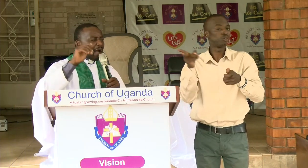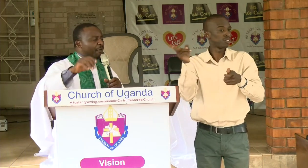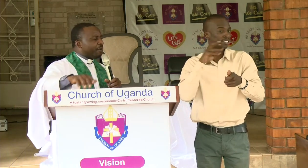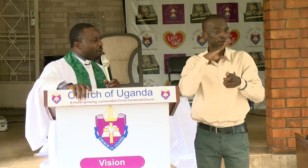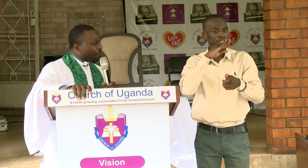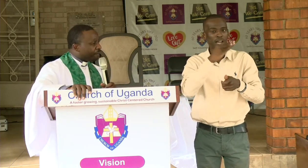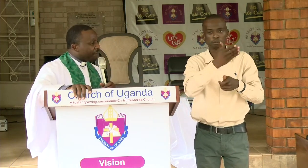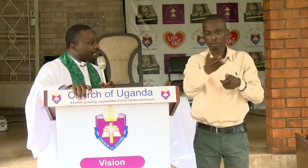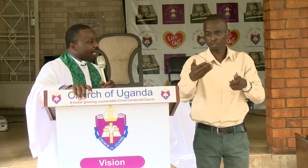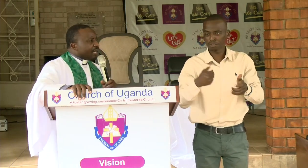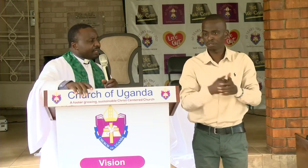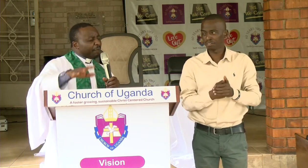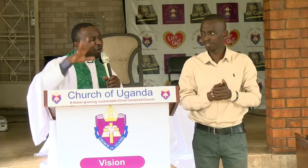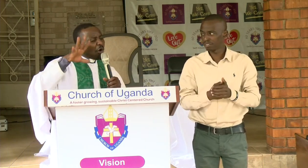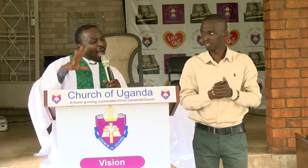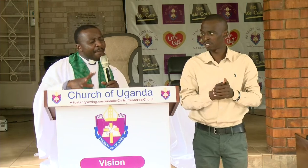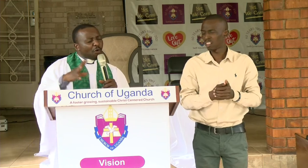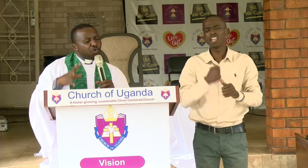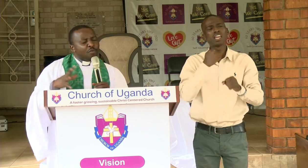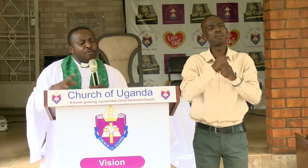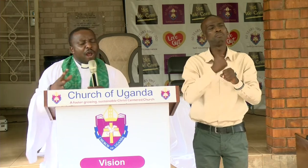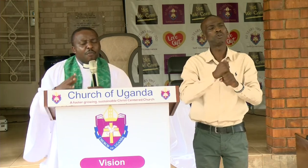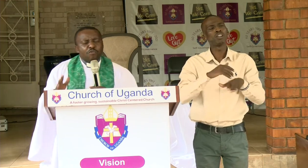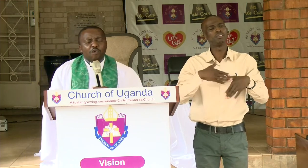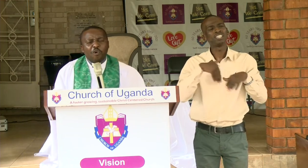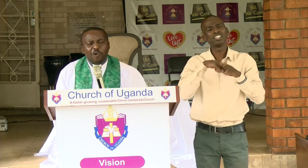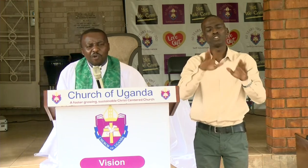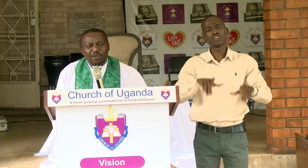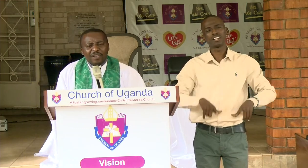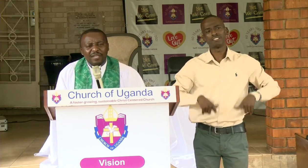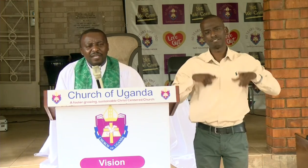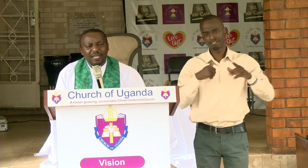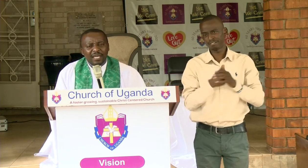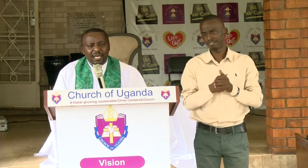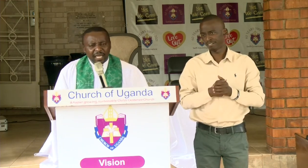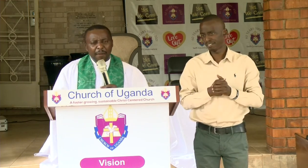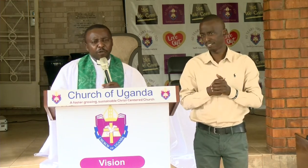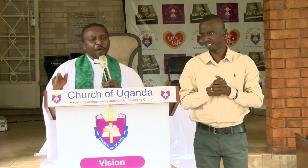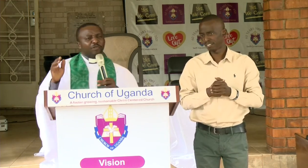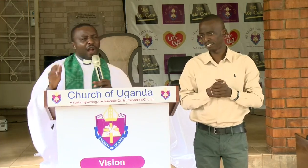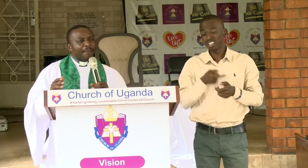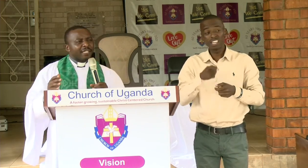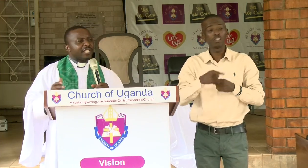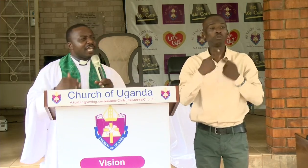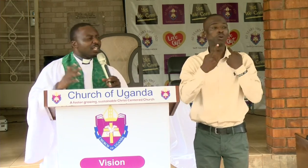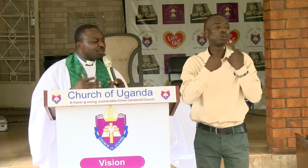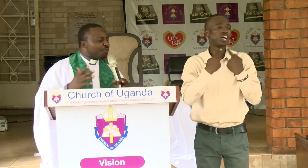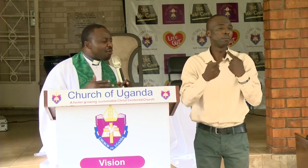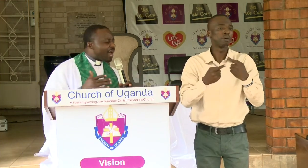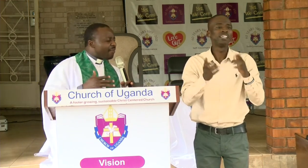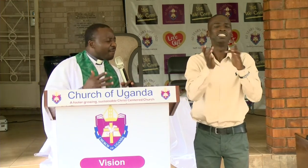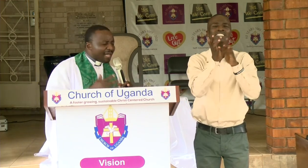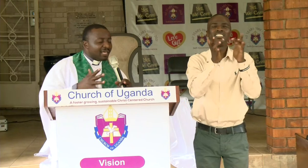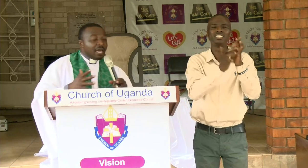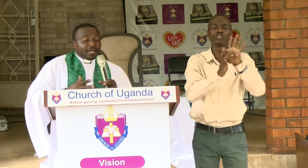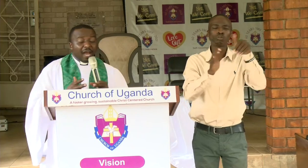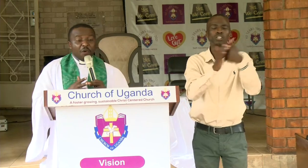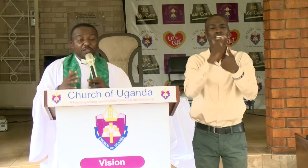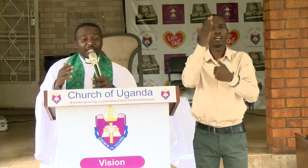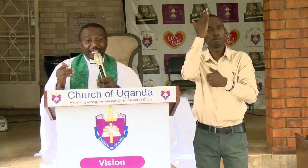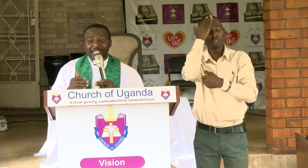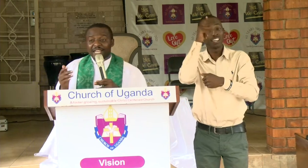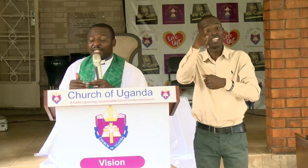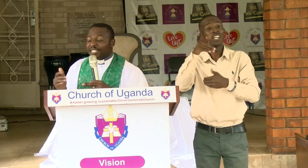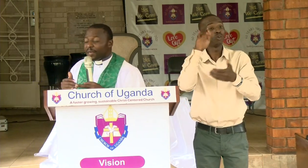n'owuliriza ebigambo bino bikola amakulu mu bulamu bwo era bwe tuba tugamba nti Yesu byonna abimanyi